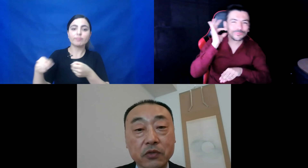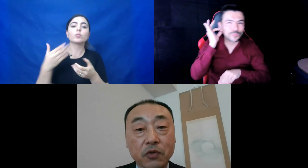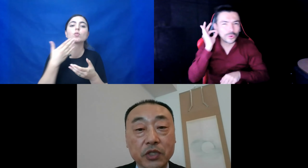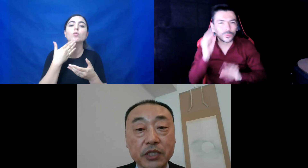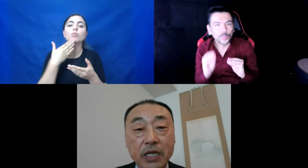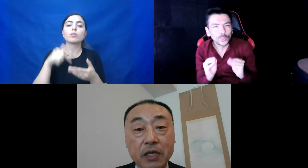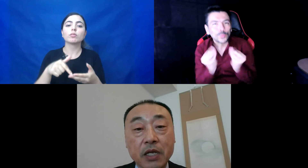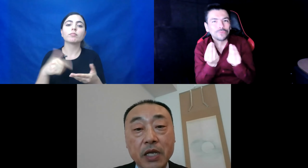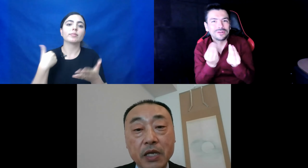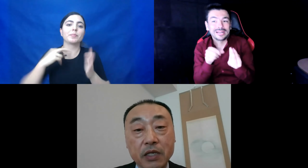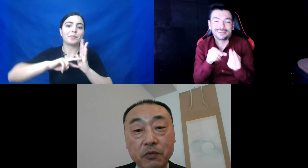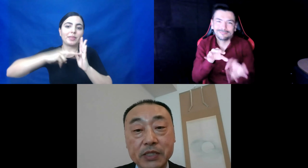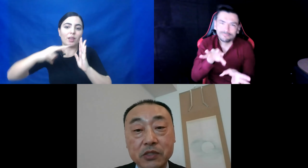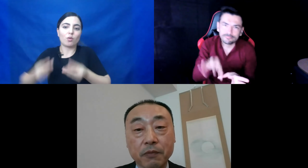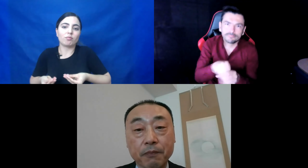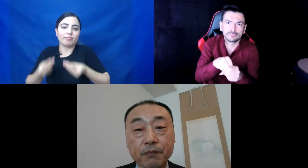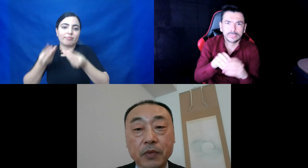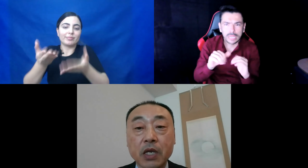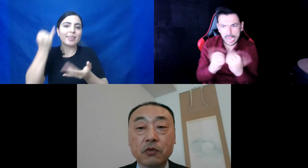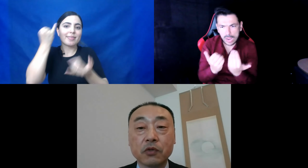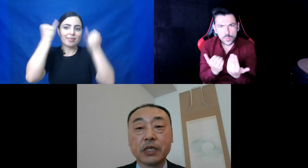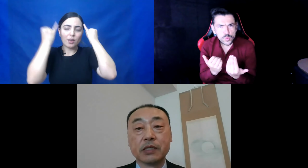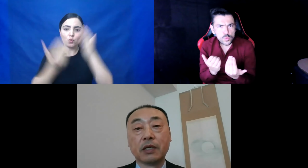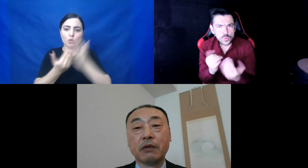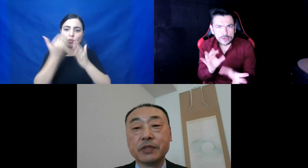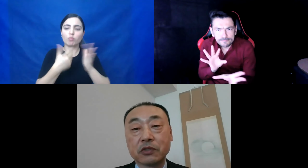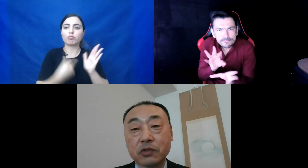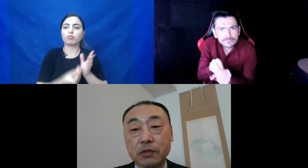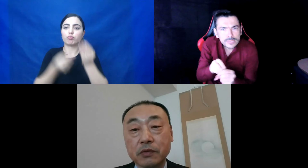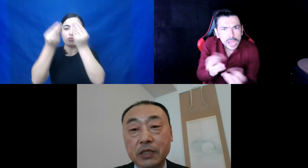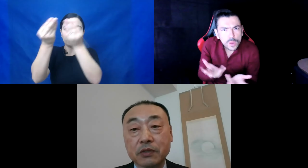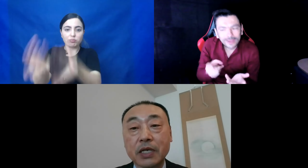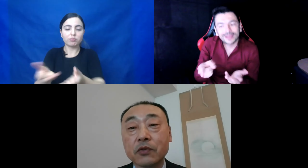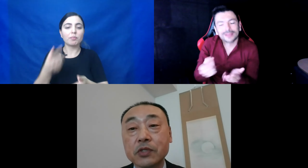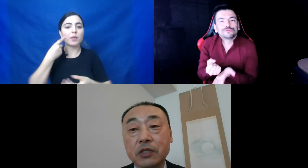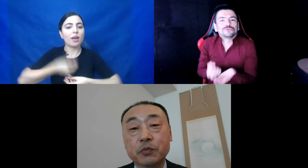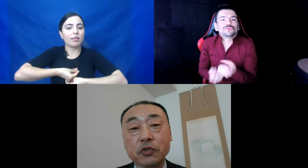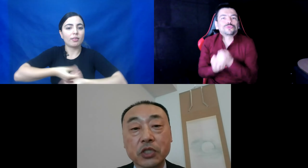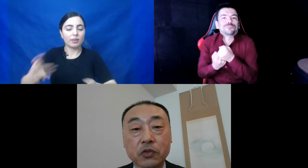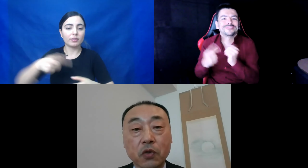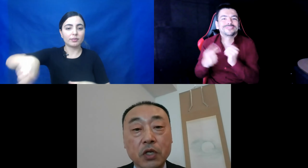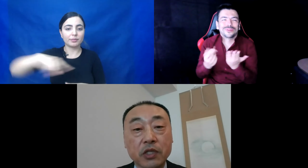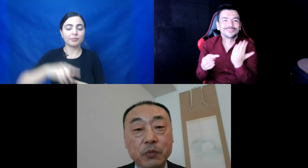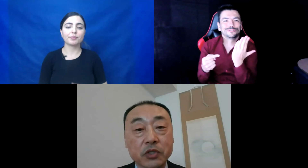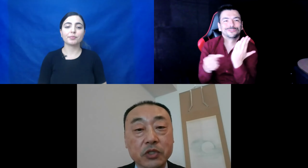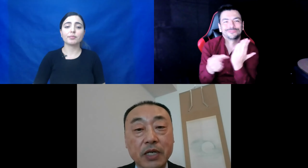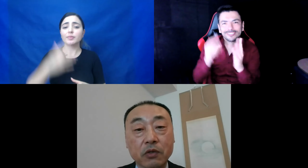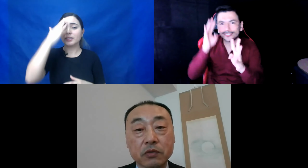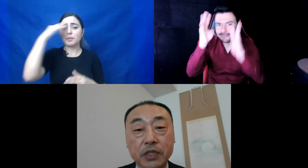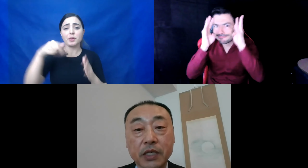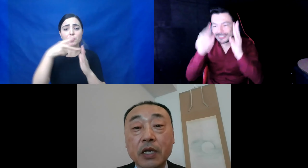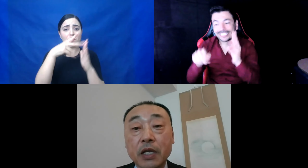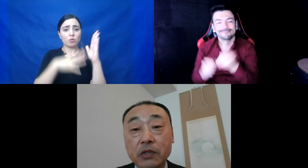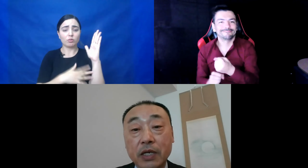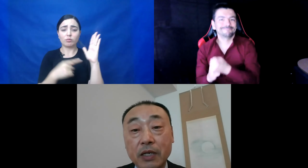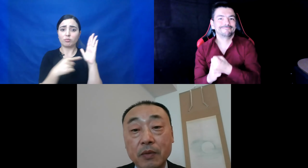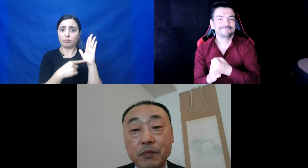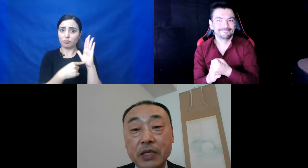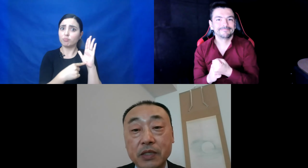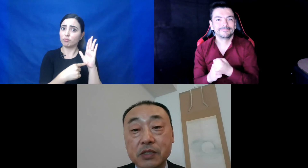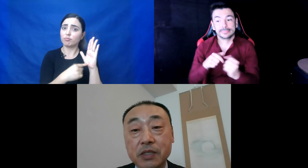la tecnología e innovación. Los resultados del proyecto demostraron que